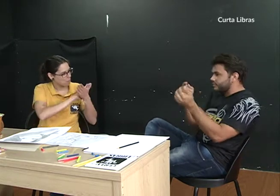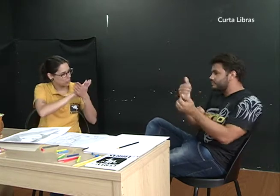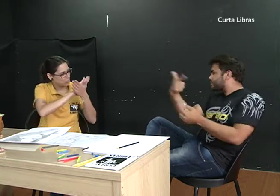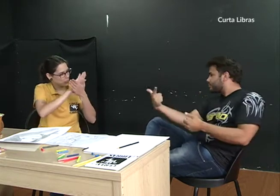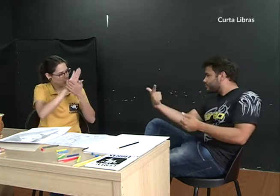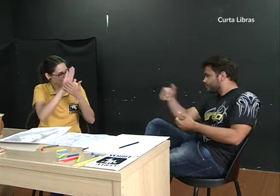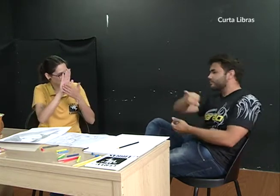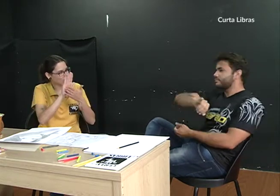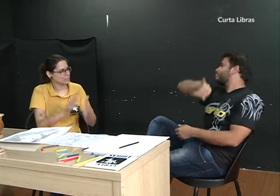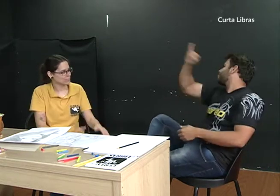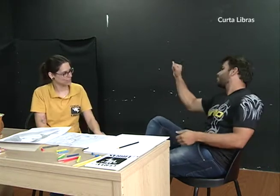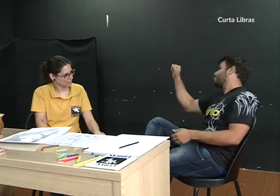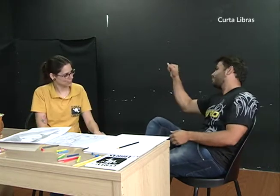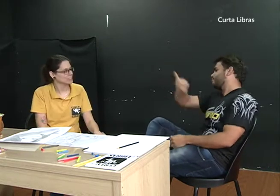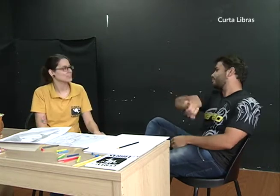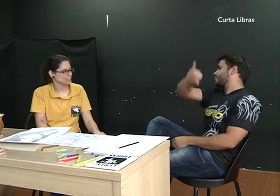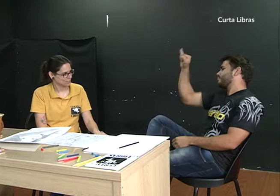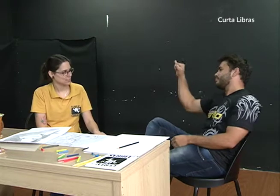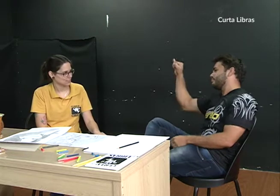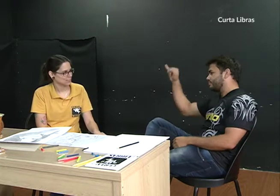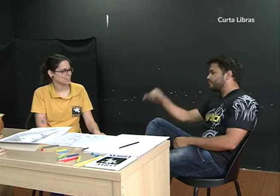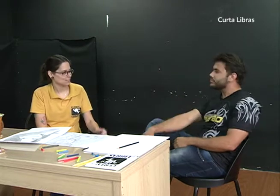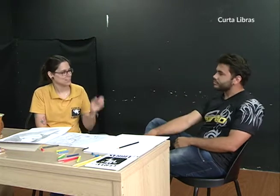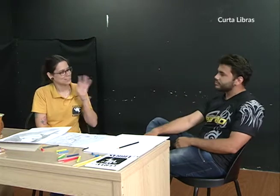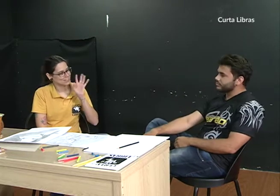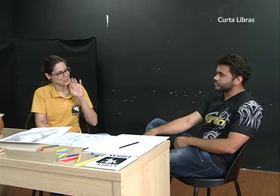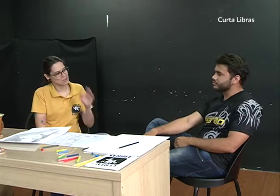legal! Ou em uma tela maior, com sinalização também.